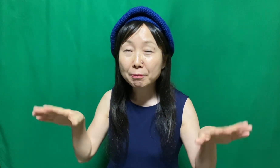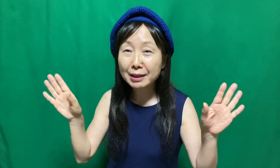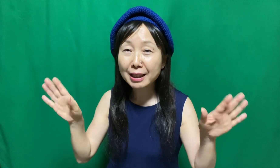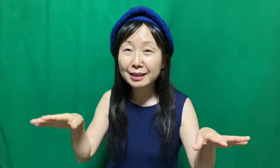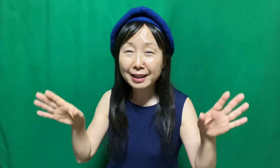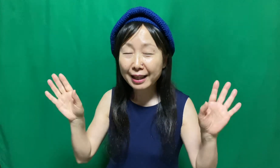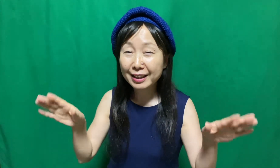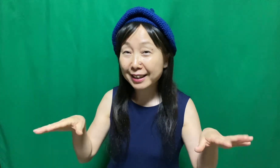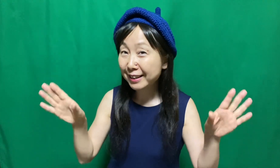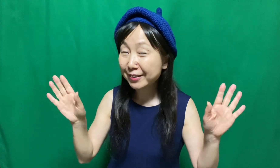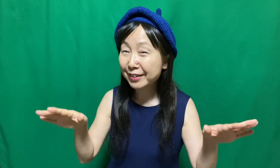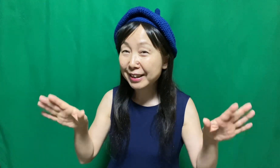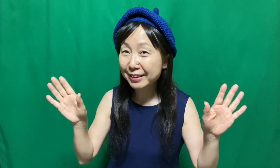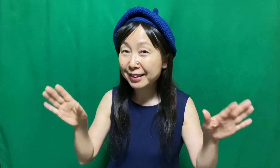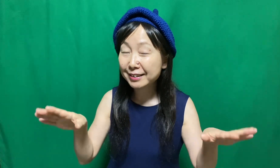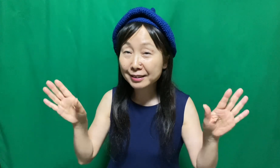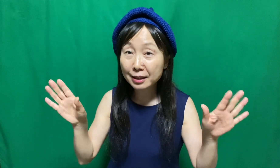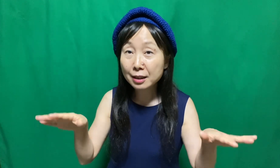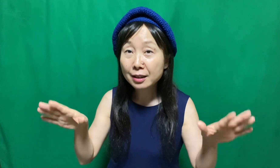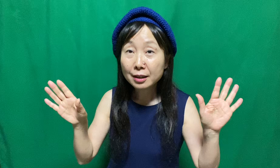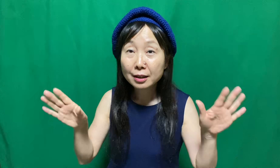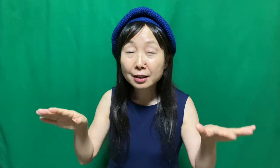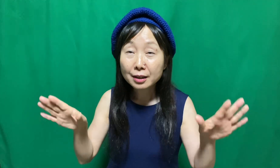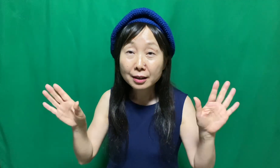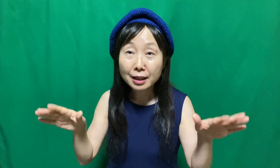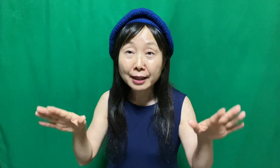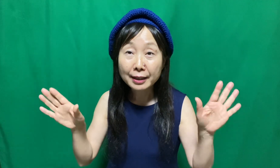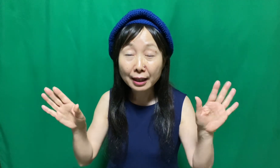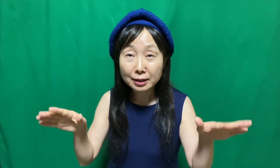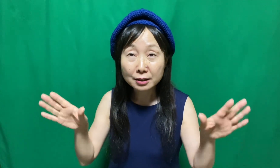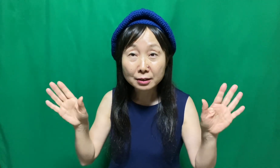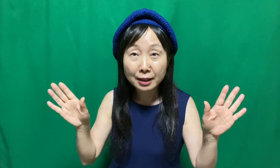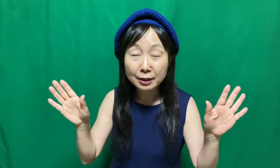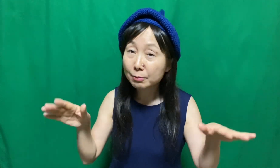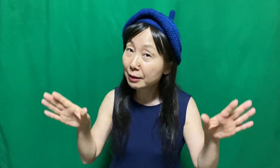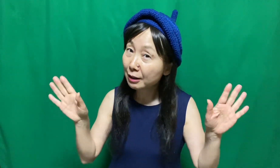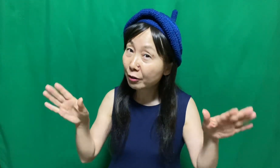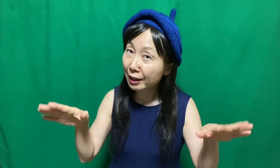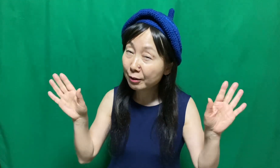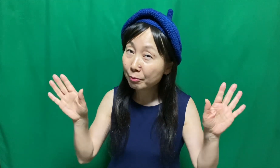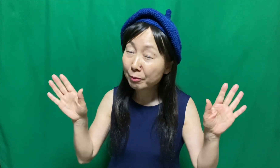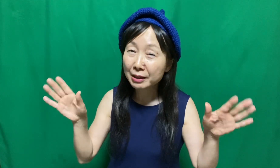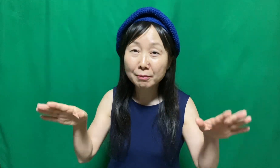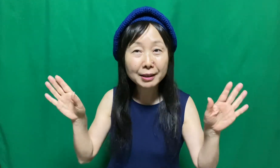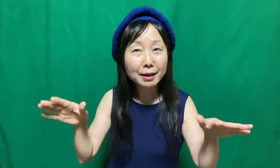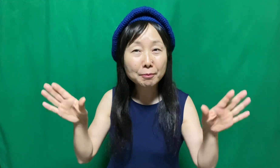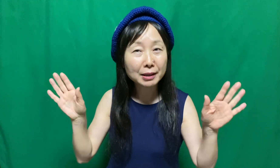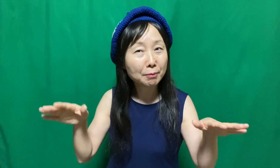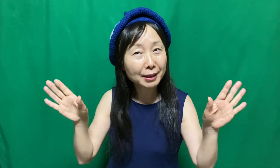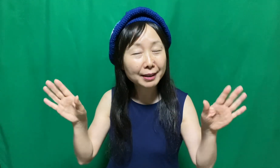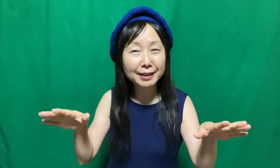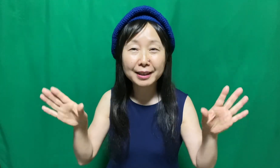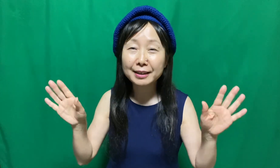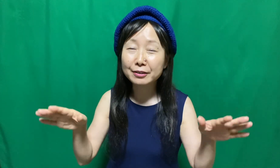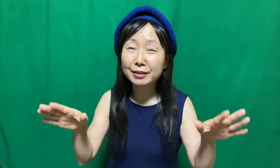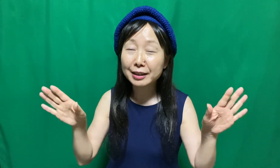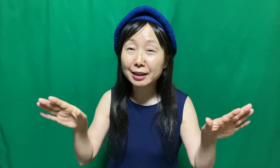タって飛んでる様子の羽、翼をね、バタバタパタパタってやってる形